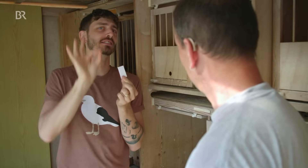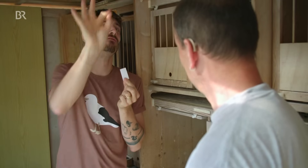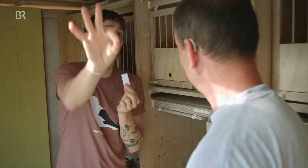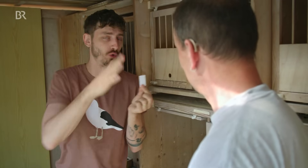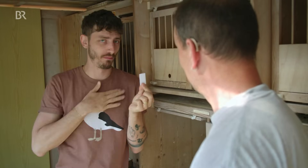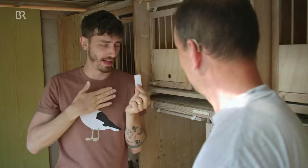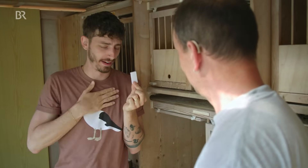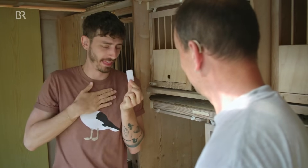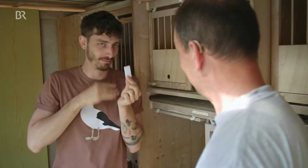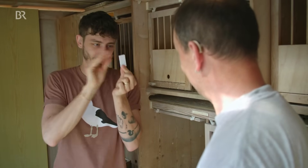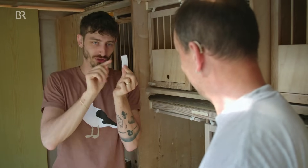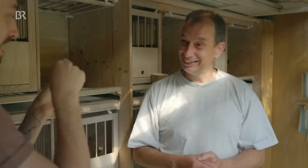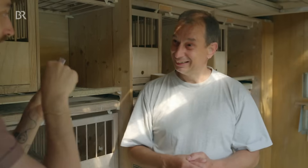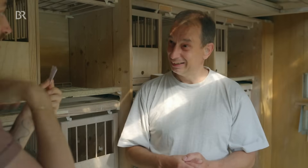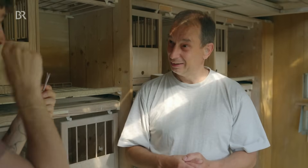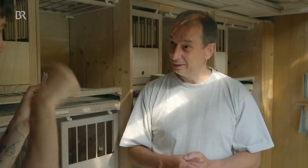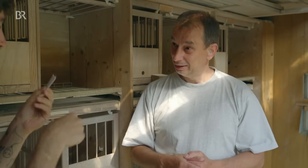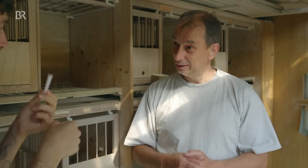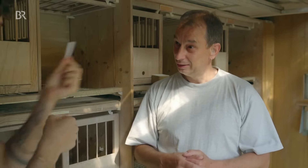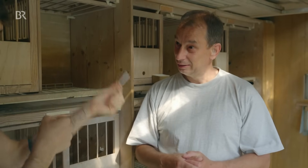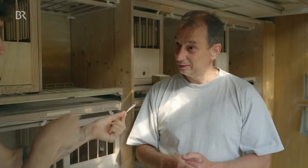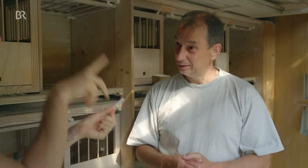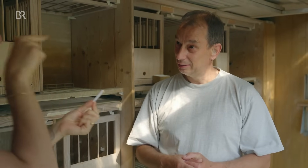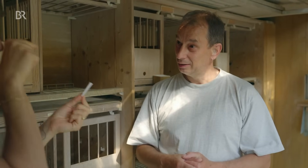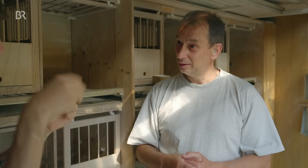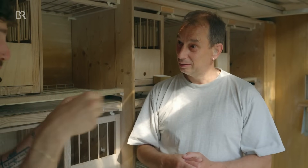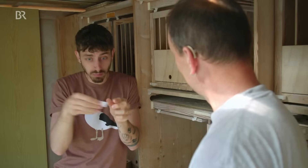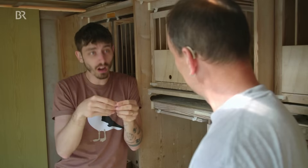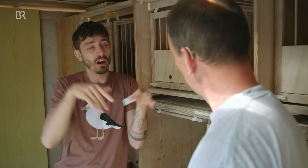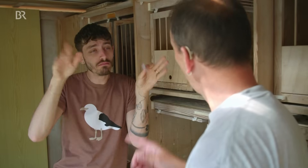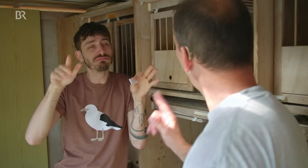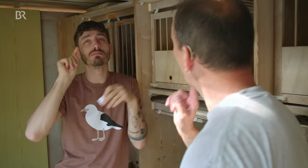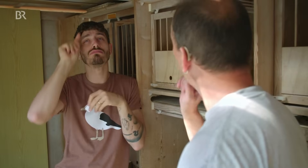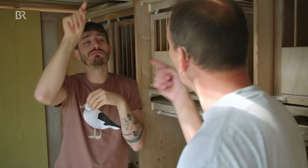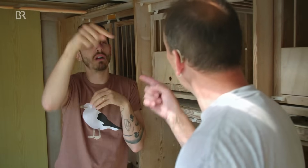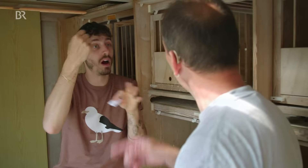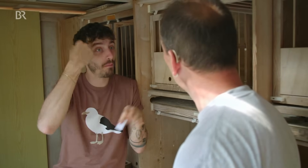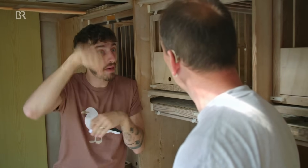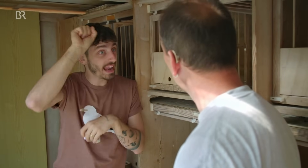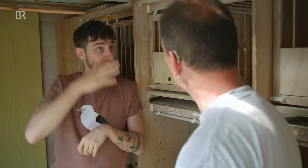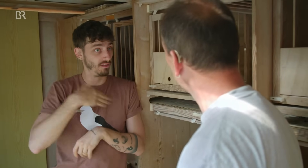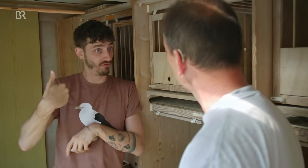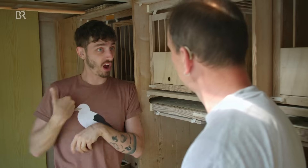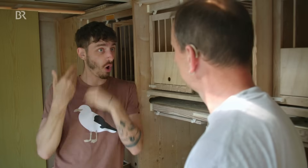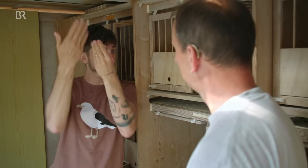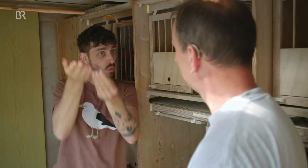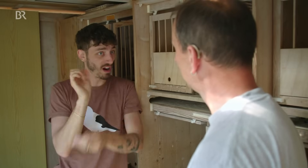Hier, für meine Liebste. Kann ich dir den geben und du packst ihn an eine Taube? Wohin? Nach Berlin zu meiner